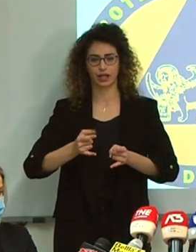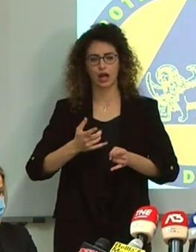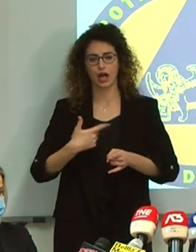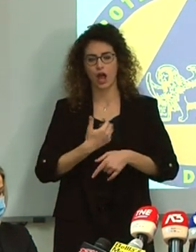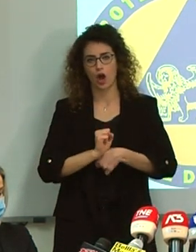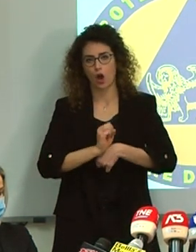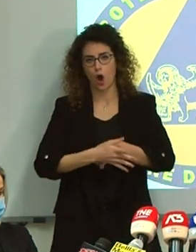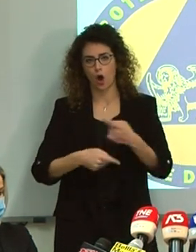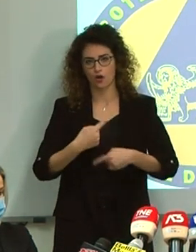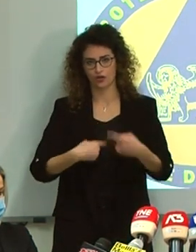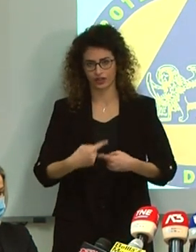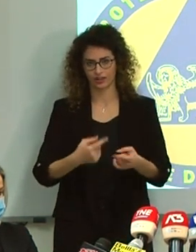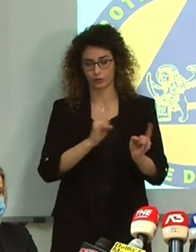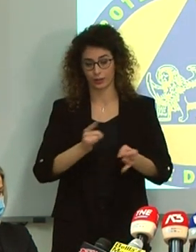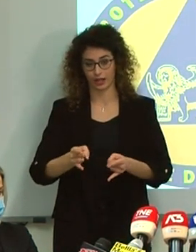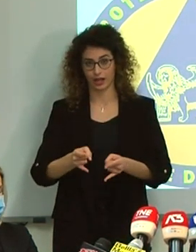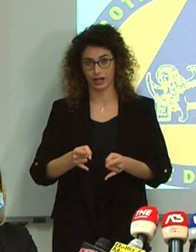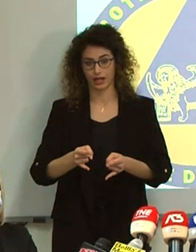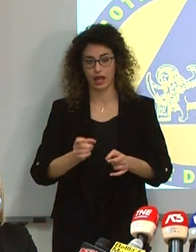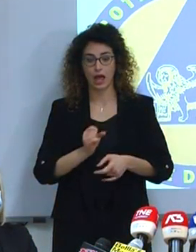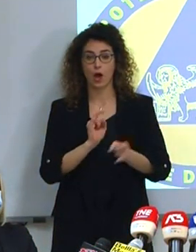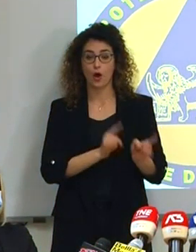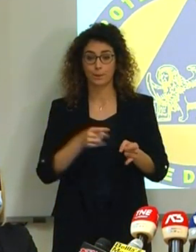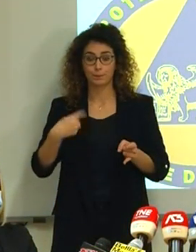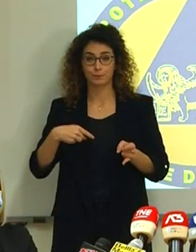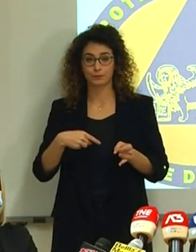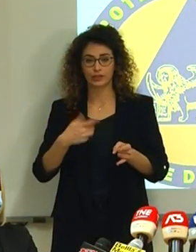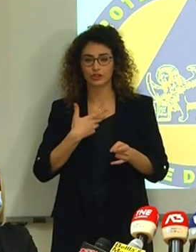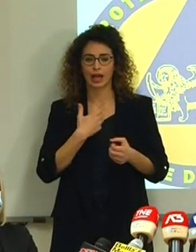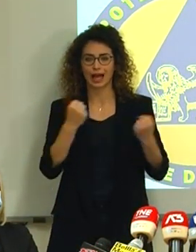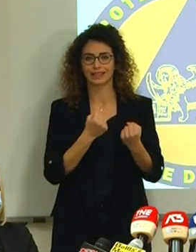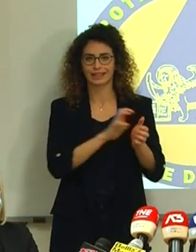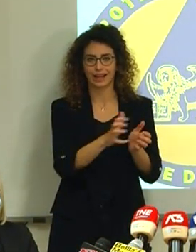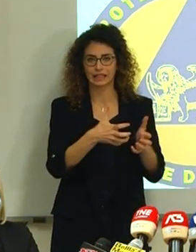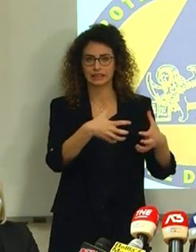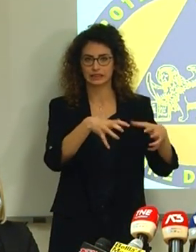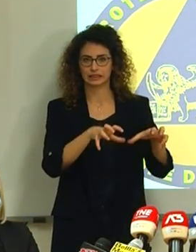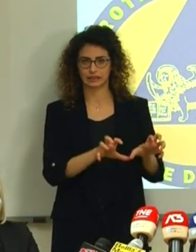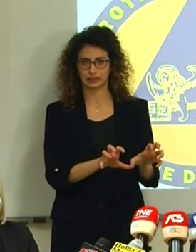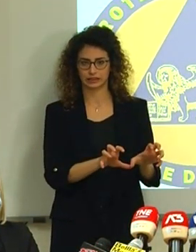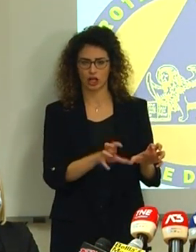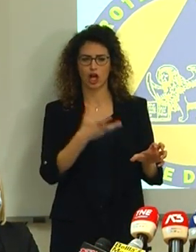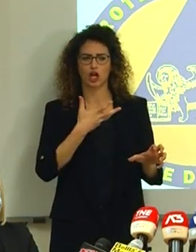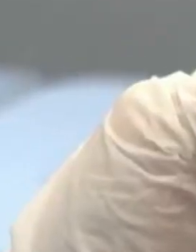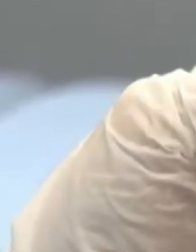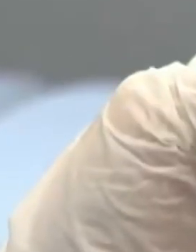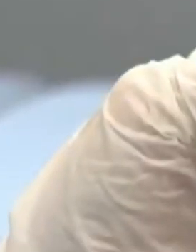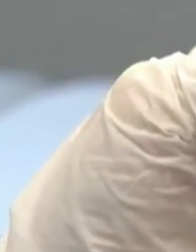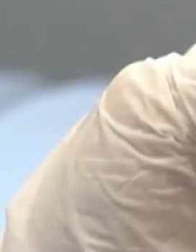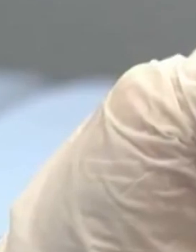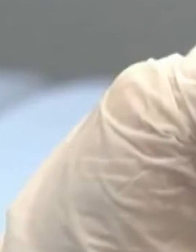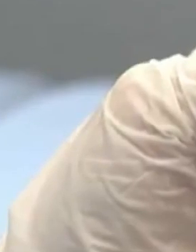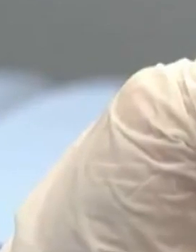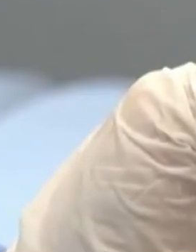covic e sono ospedali che avranno comunque compresse le altre attività pur mantenendo i punti nascita e su tutto